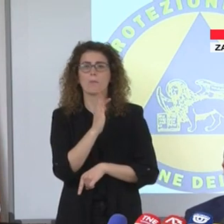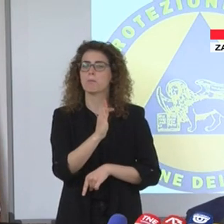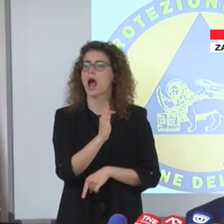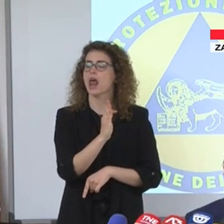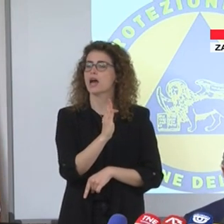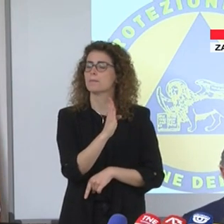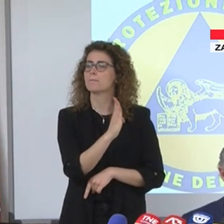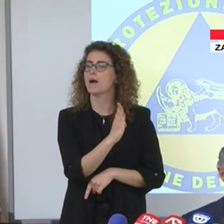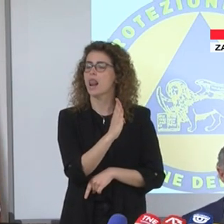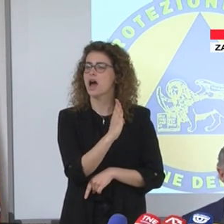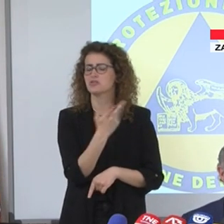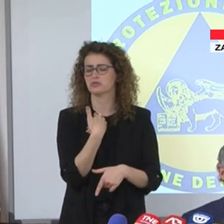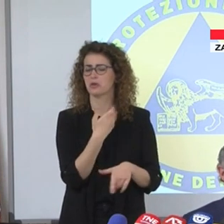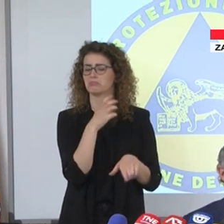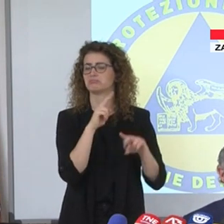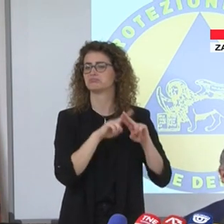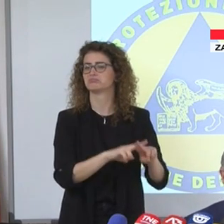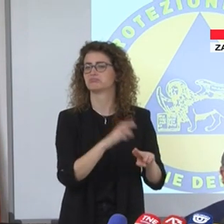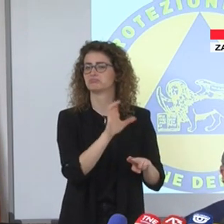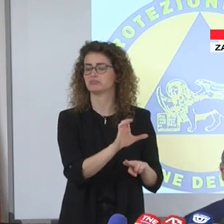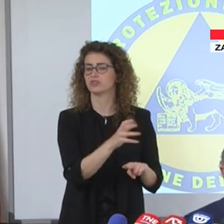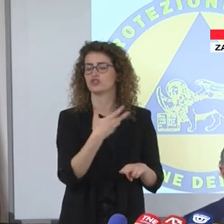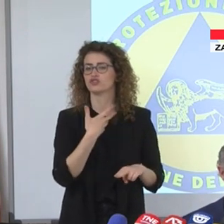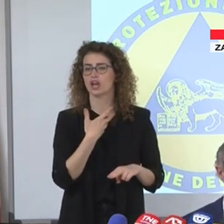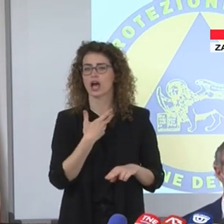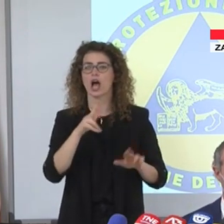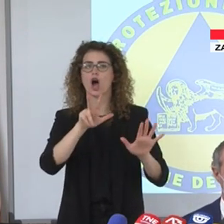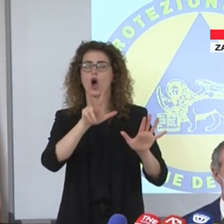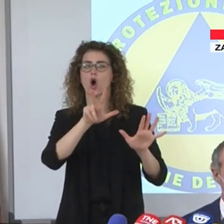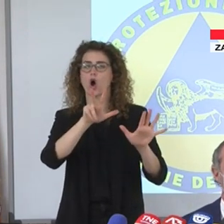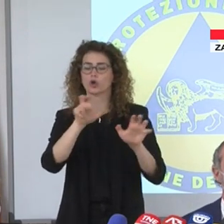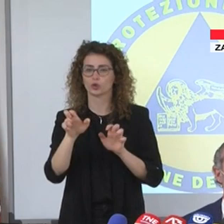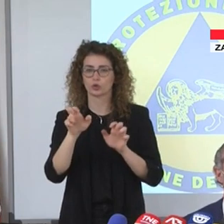lì tranquillo, gli fa fare 8.830 mi piace,